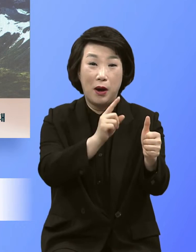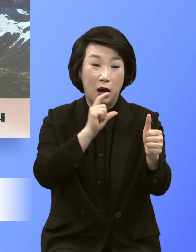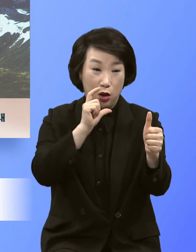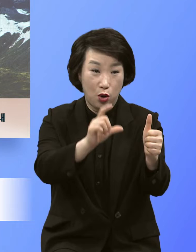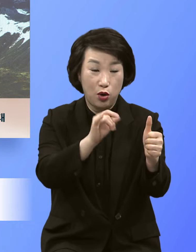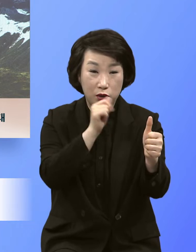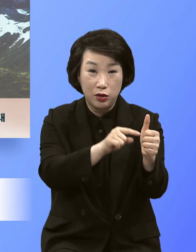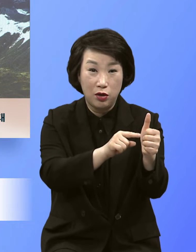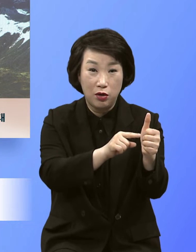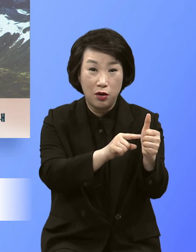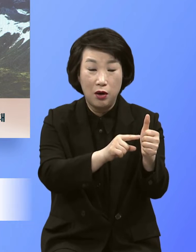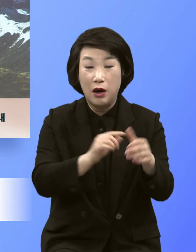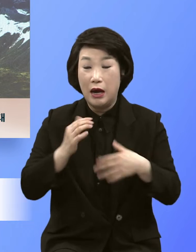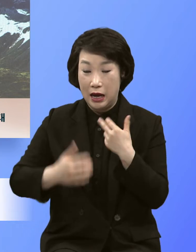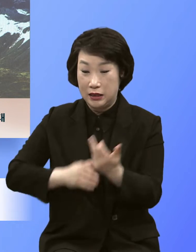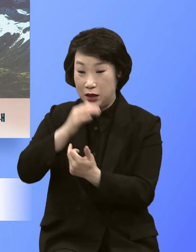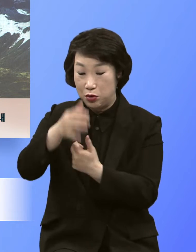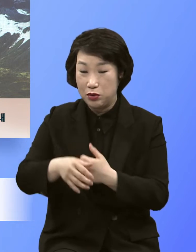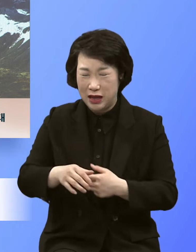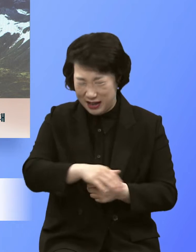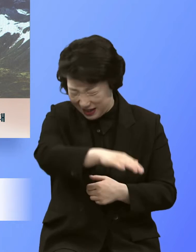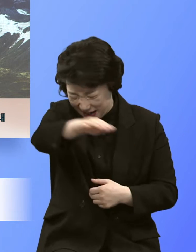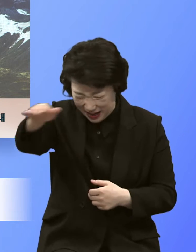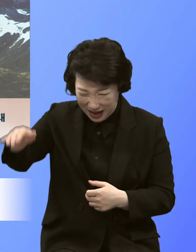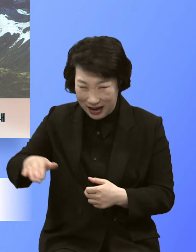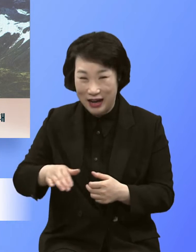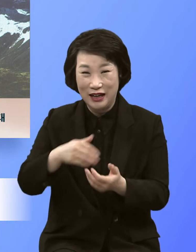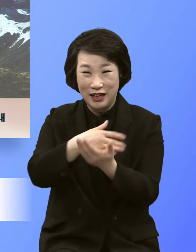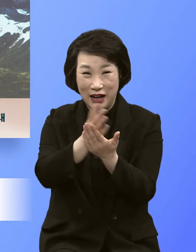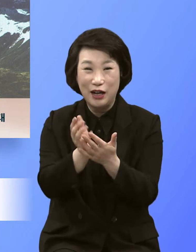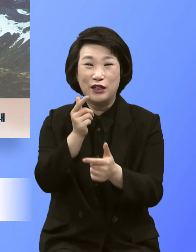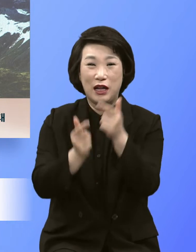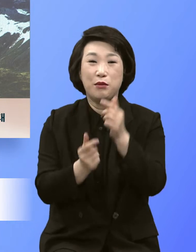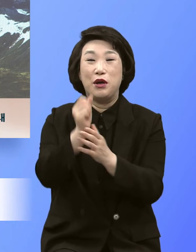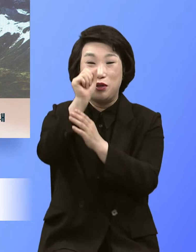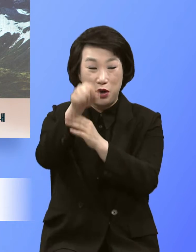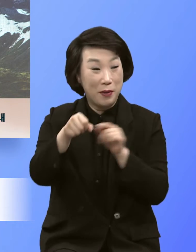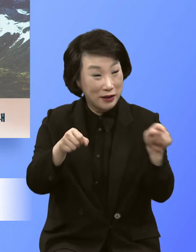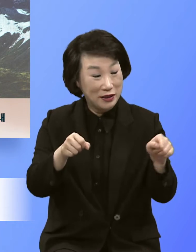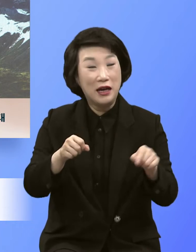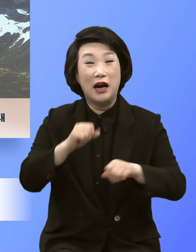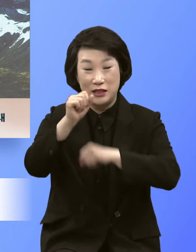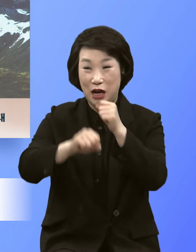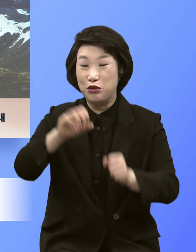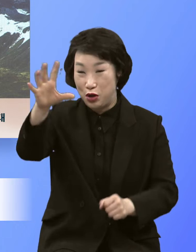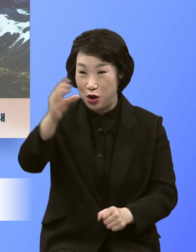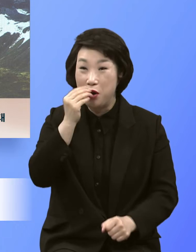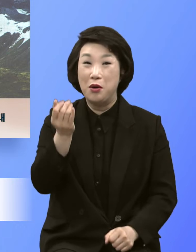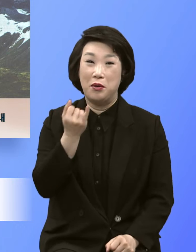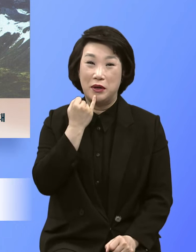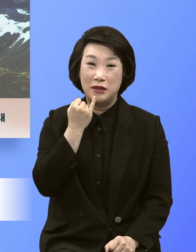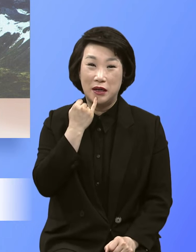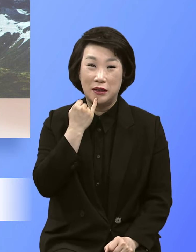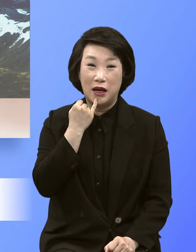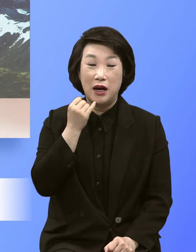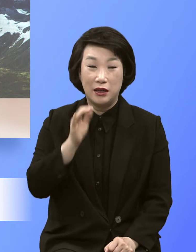가라사대 동상 각종 나무의 실과는 네가 임의로